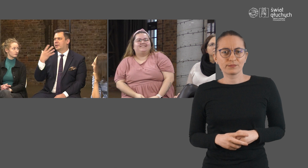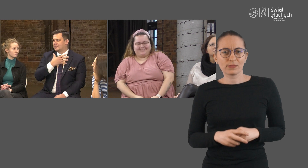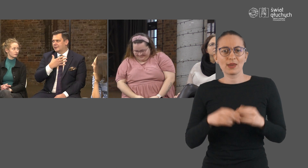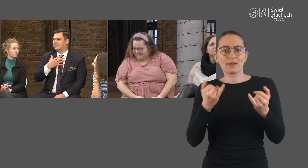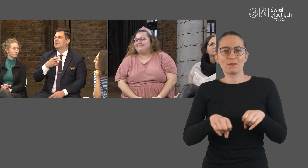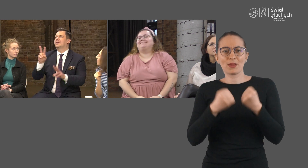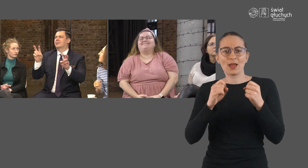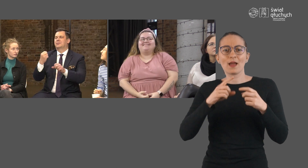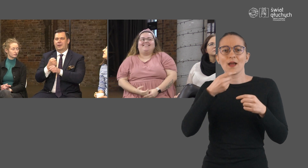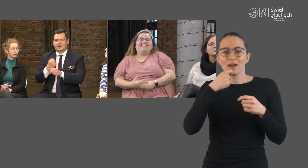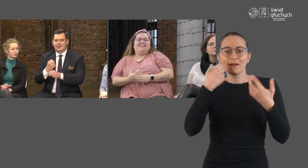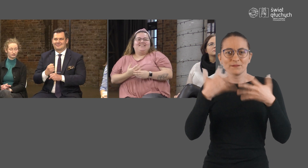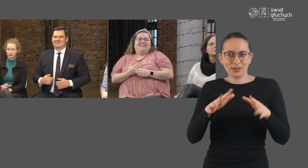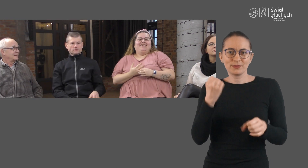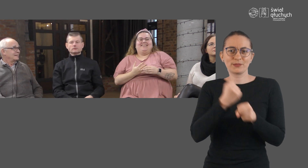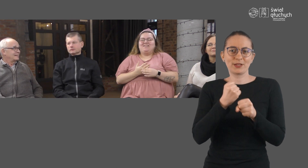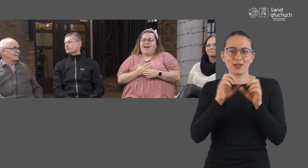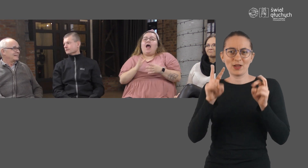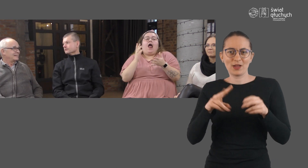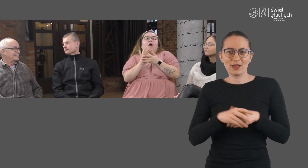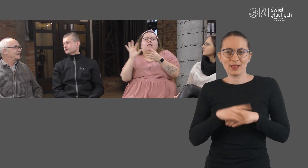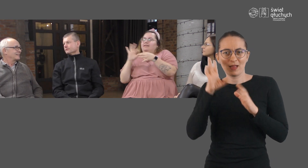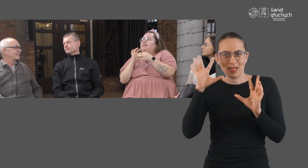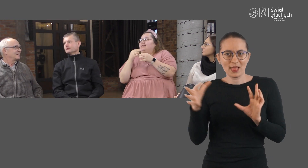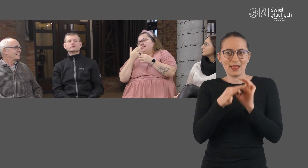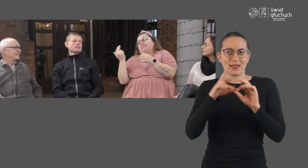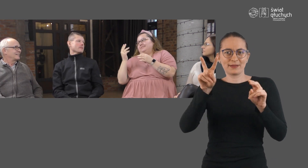po obiedzie, mamy temat praca.